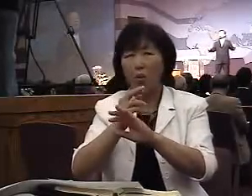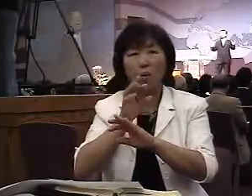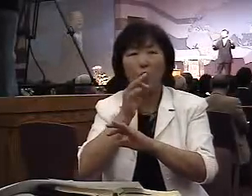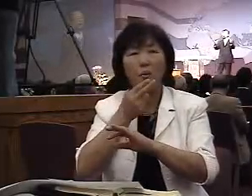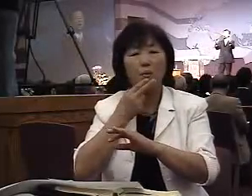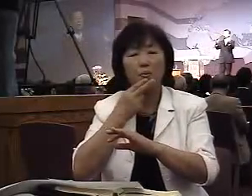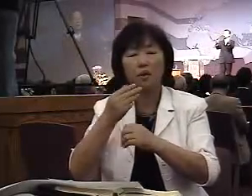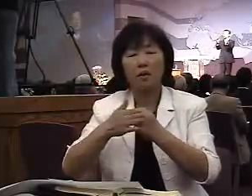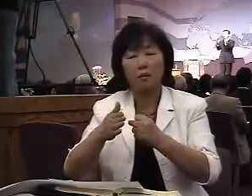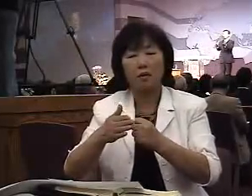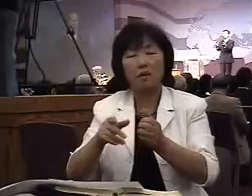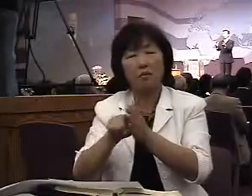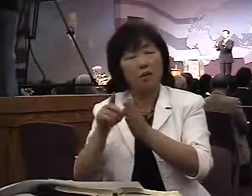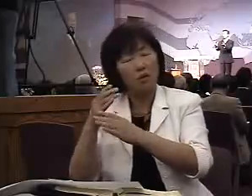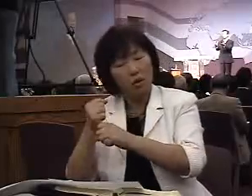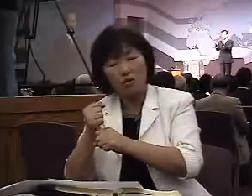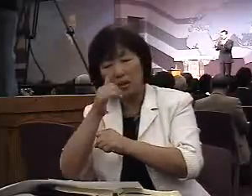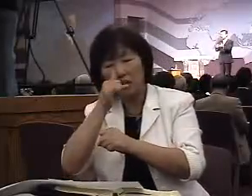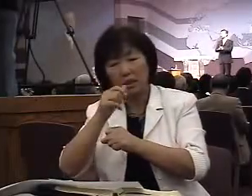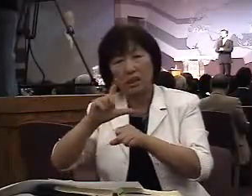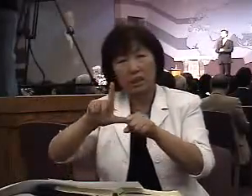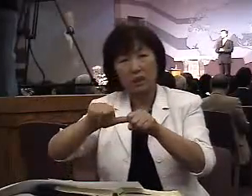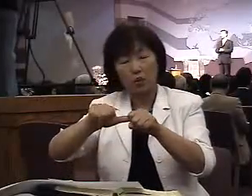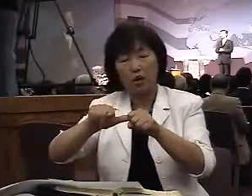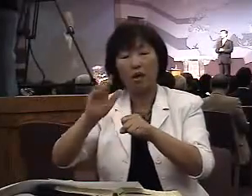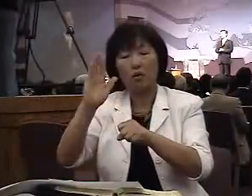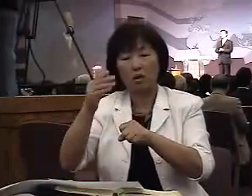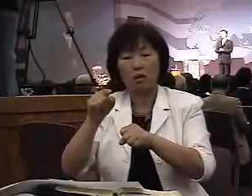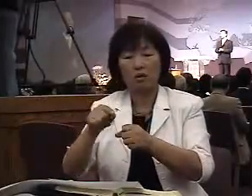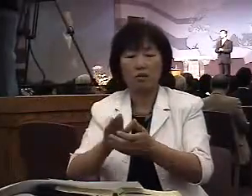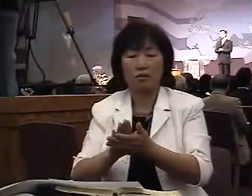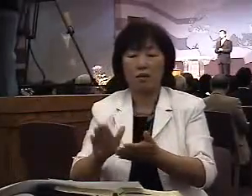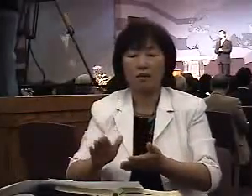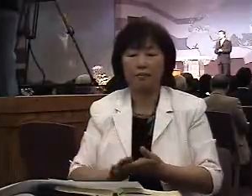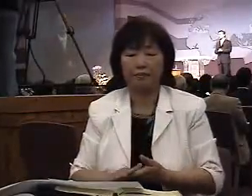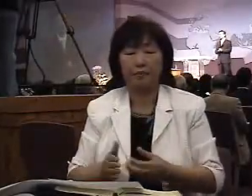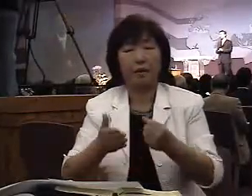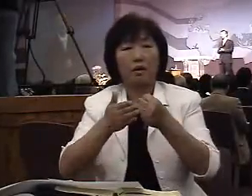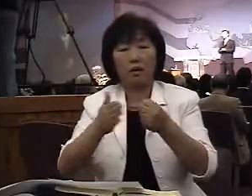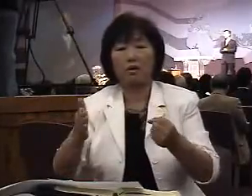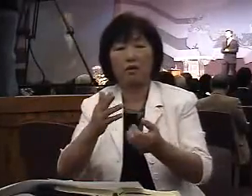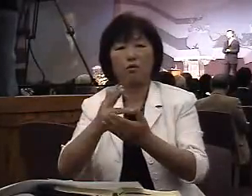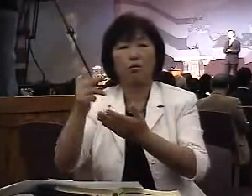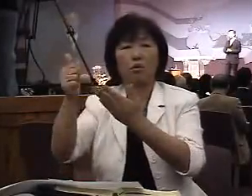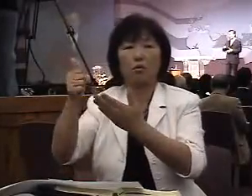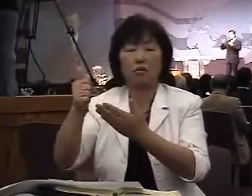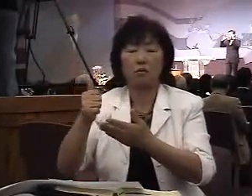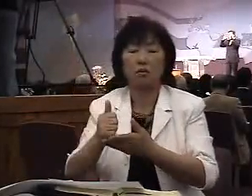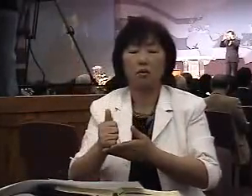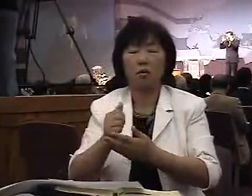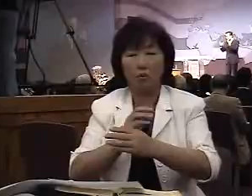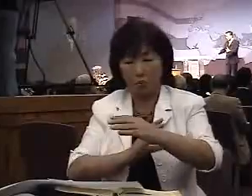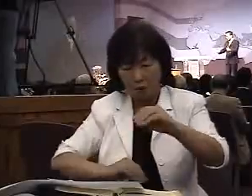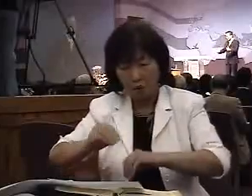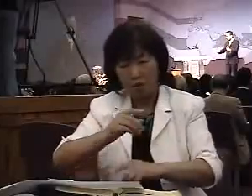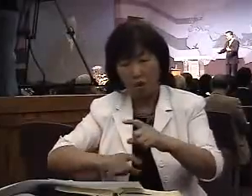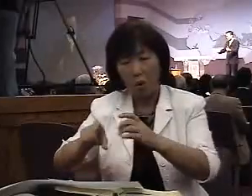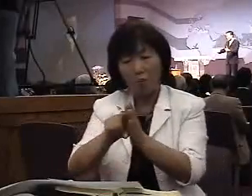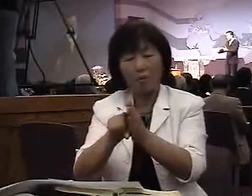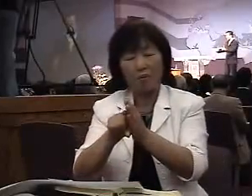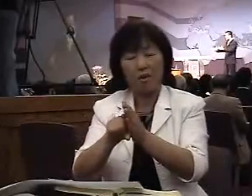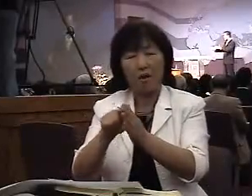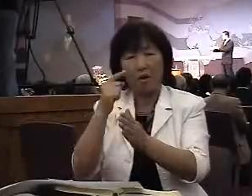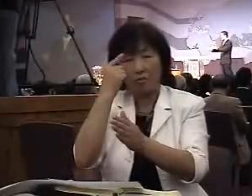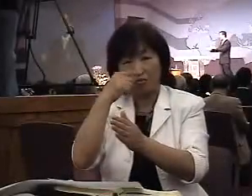더욱더 신뢰하며 나갈 수 있는 기회가 된다는 것입니다. 그래서 주님께서는 그때야 비로소 더욱더 믿음의